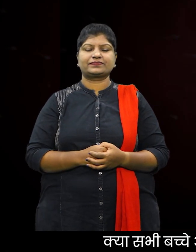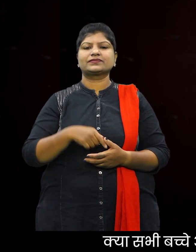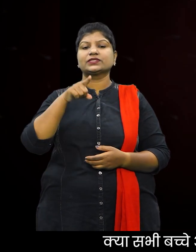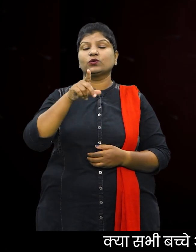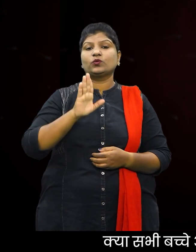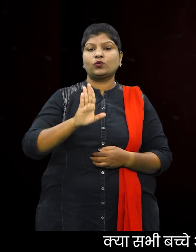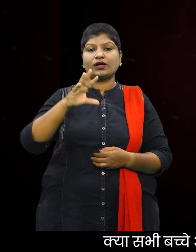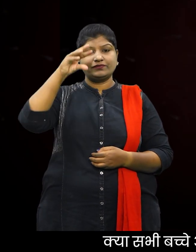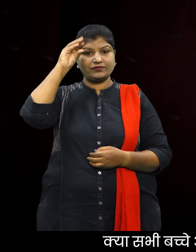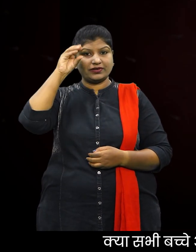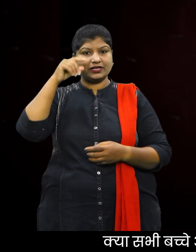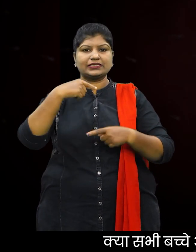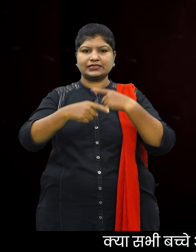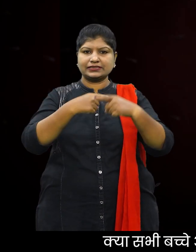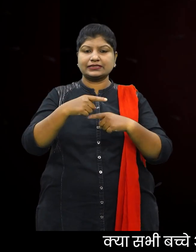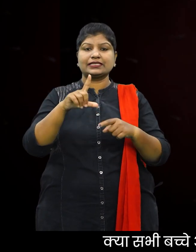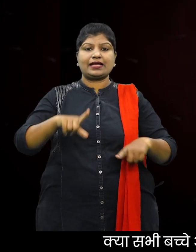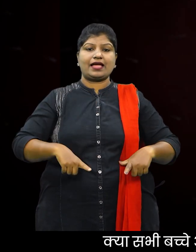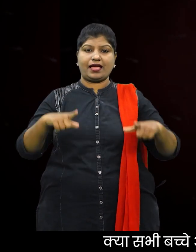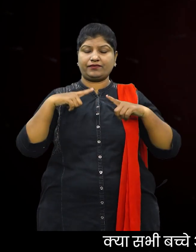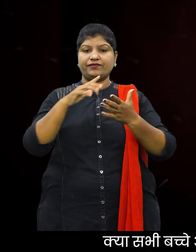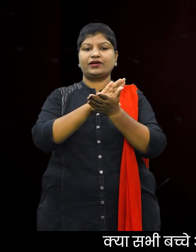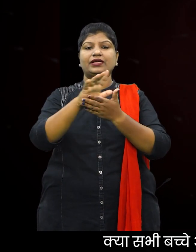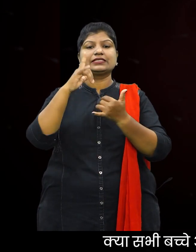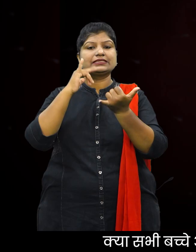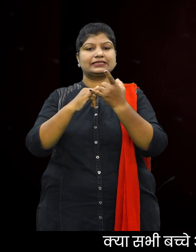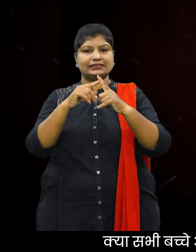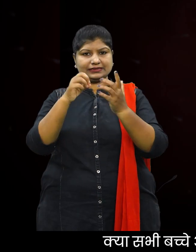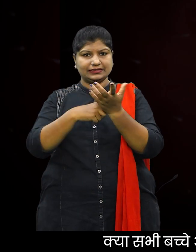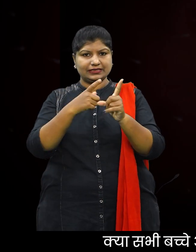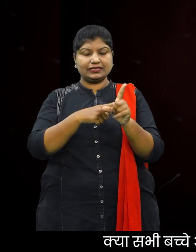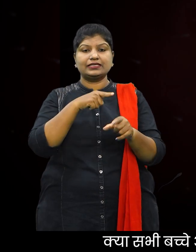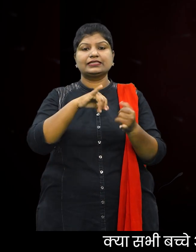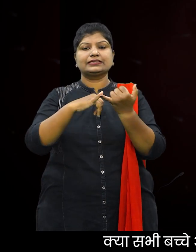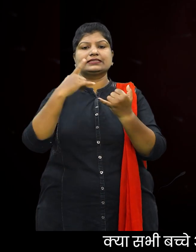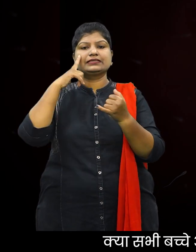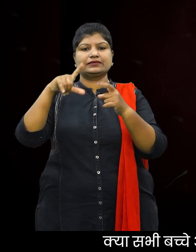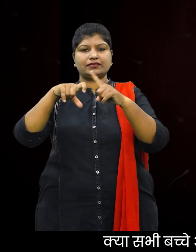क्या सभी बच्चे अपने माता पिता की तरह ही दिखते हैं?